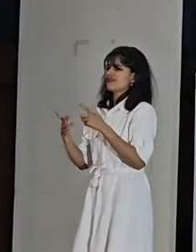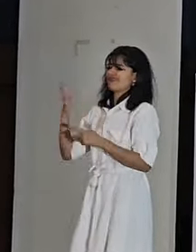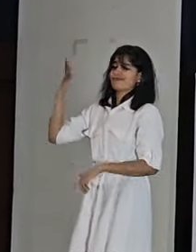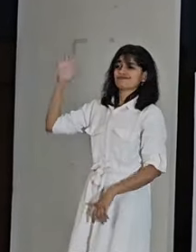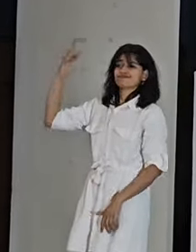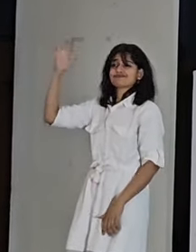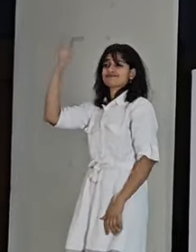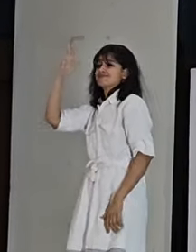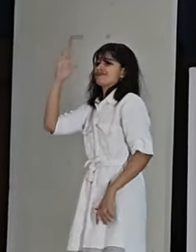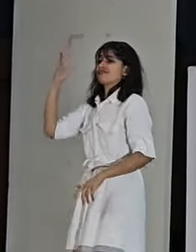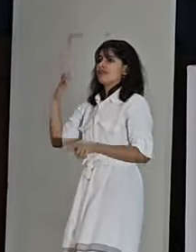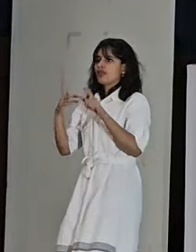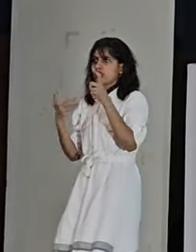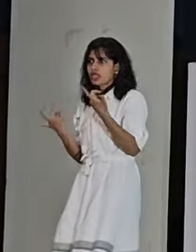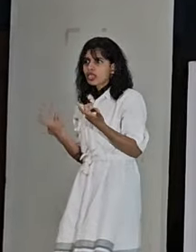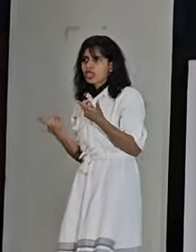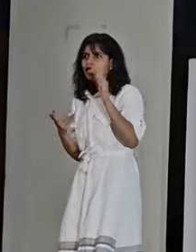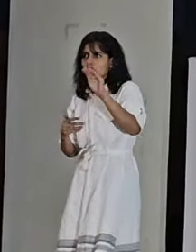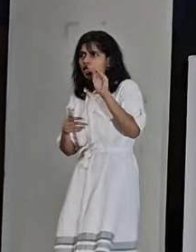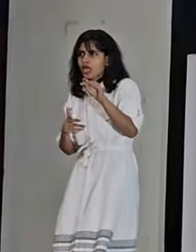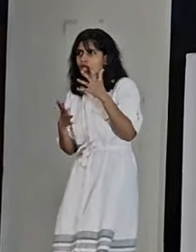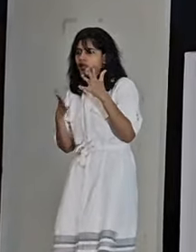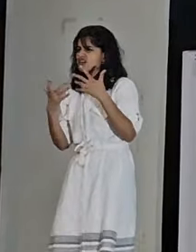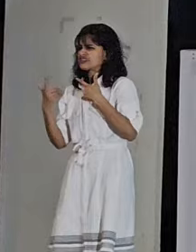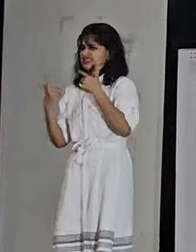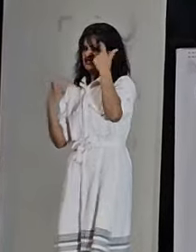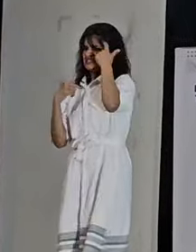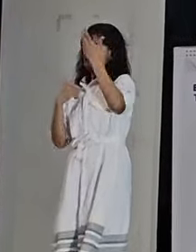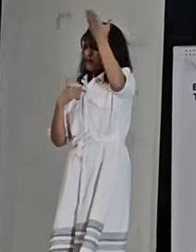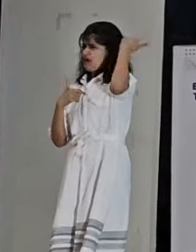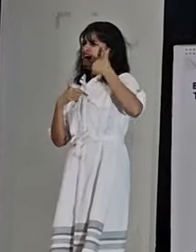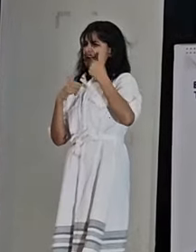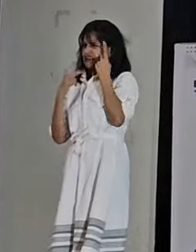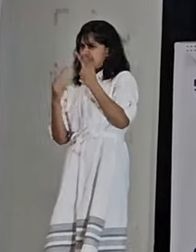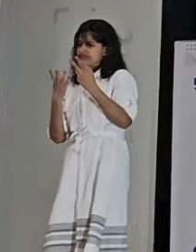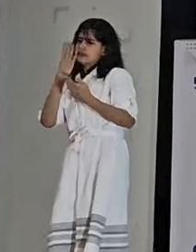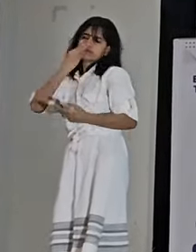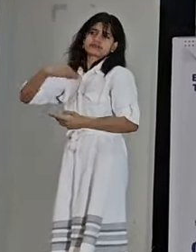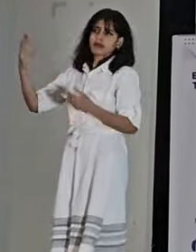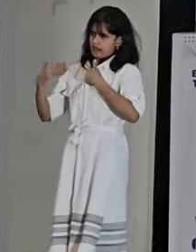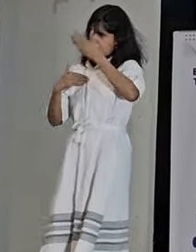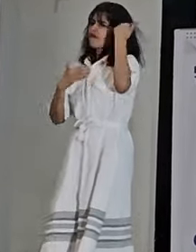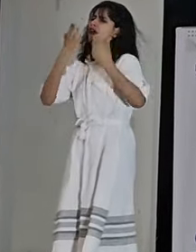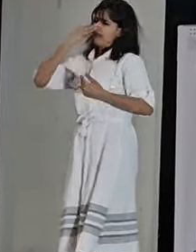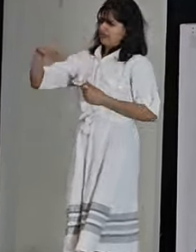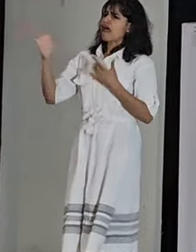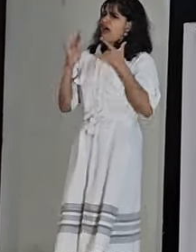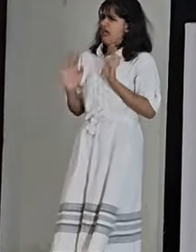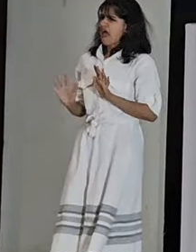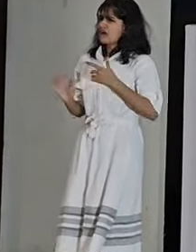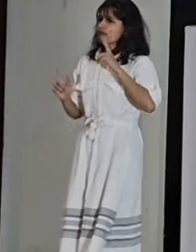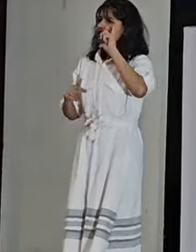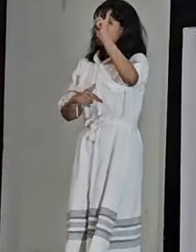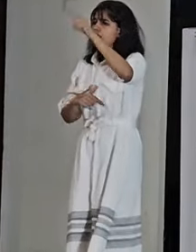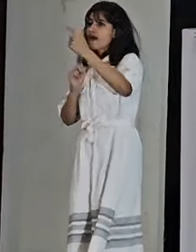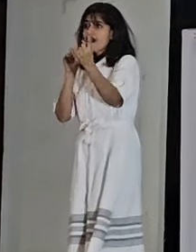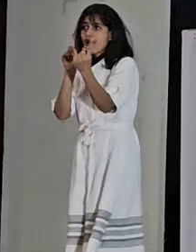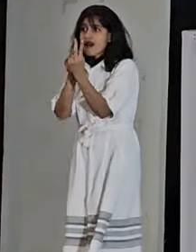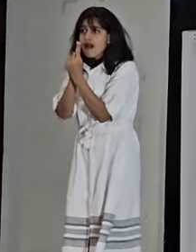है, तो वो ये मतलब ऐसा मिसकम्युनिकेशन और कम्युनिकेशन क्या भी हो गया था, मतलब मैंने ऐसा देखा था, बट पहले भी फेस किया